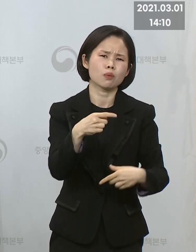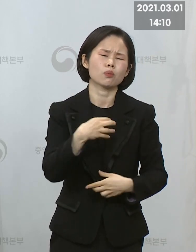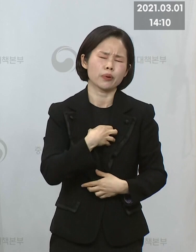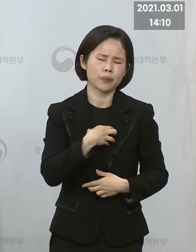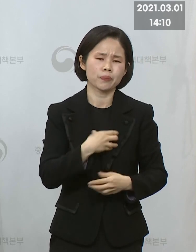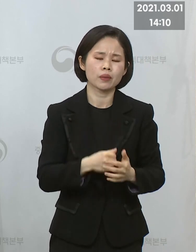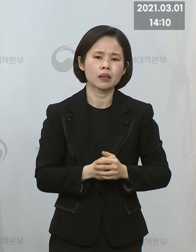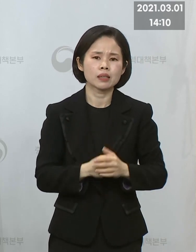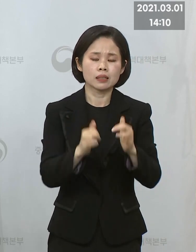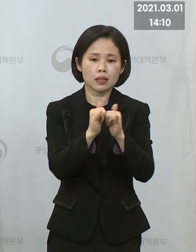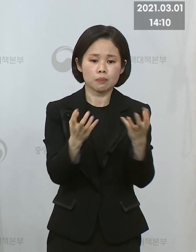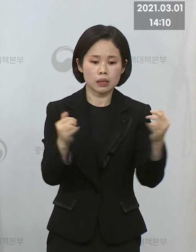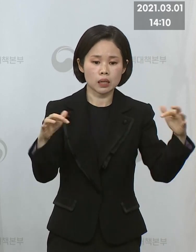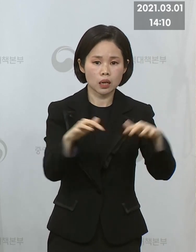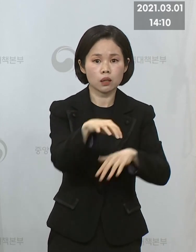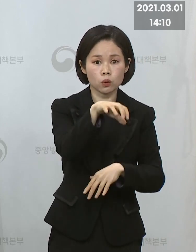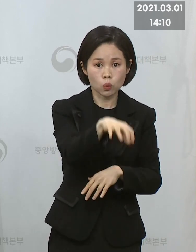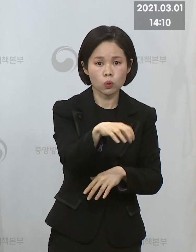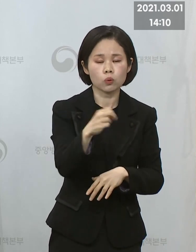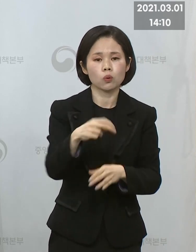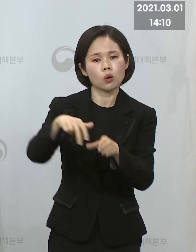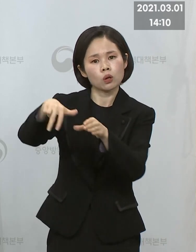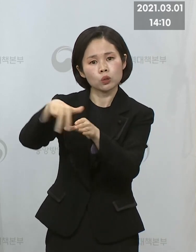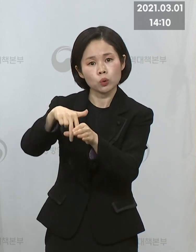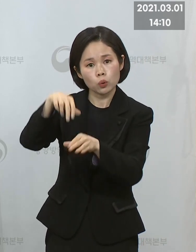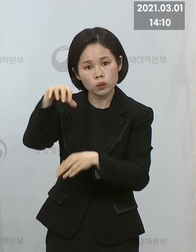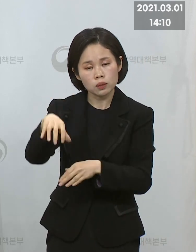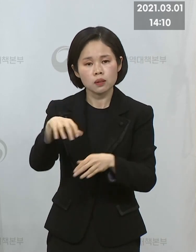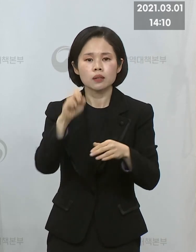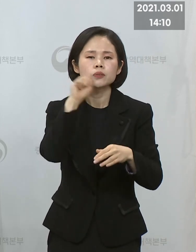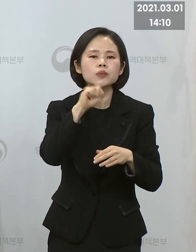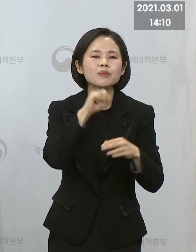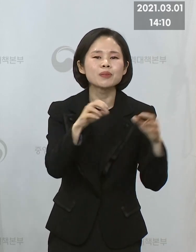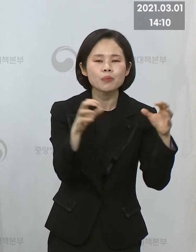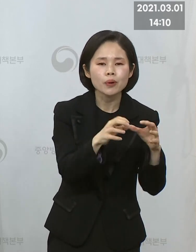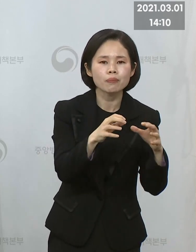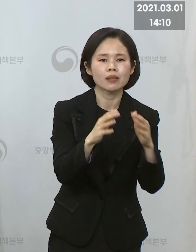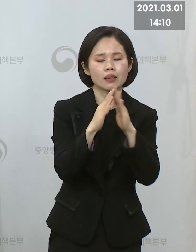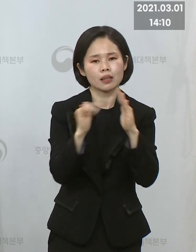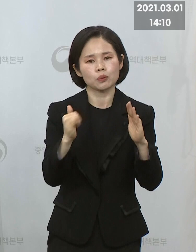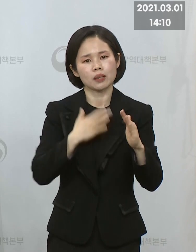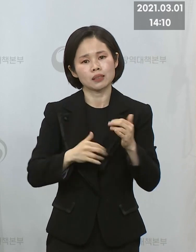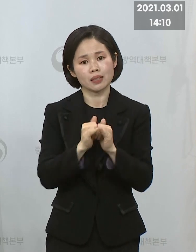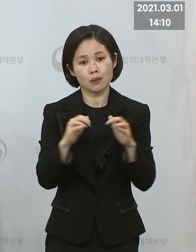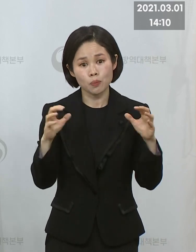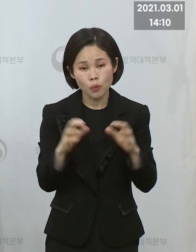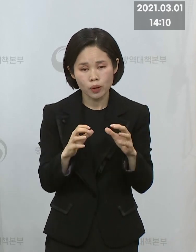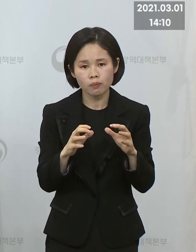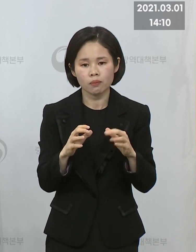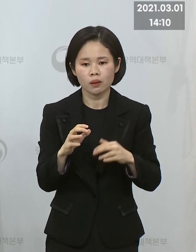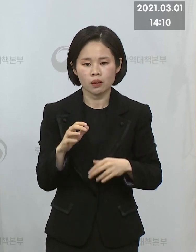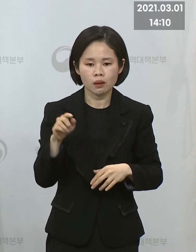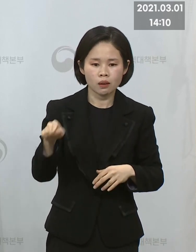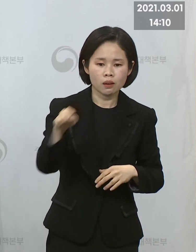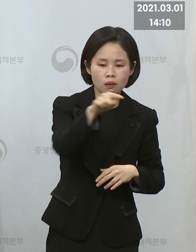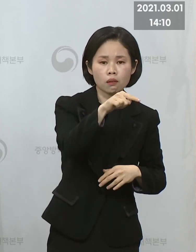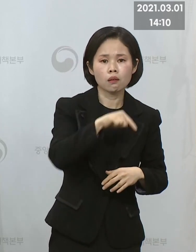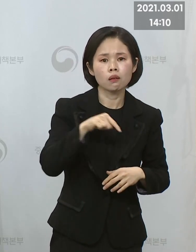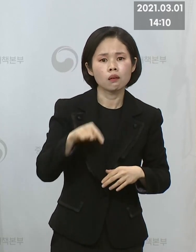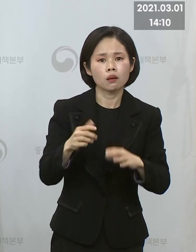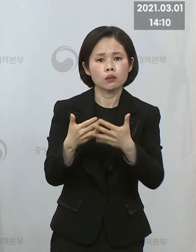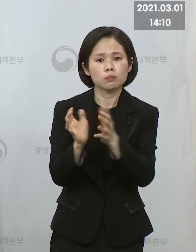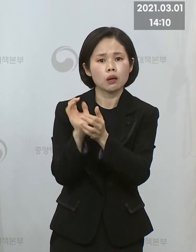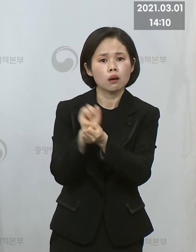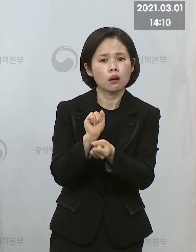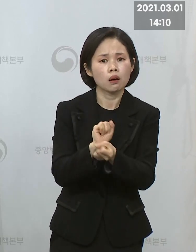특히 다중이용시설, 그리고 종교시설, 동호회, 그리고 가족 지인 모임 등 신규 집단 발생이 지속되고